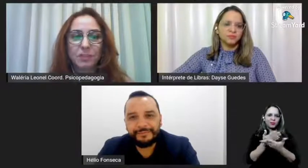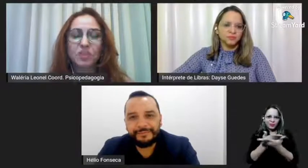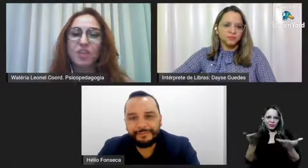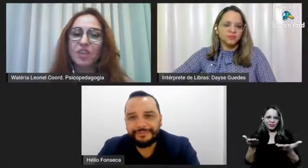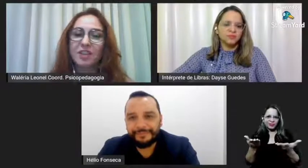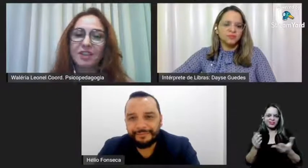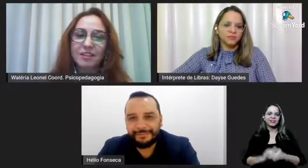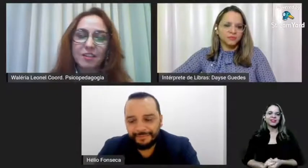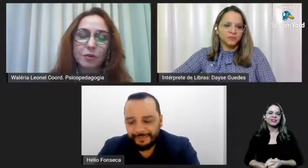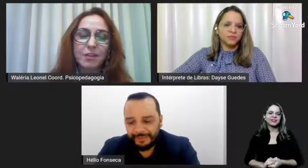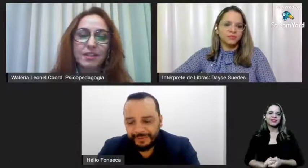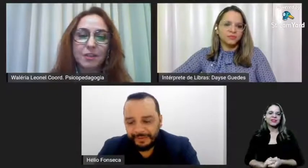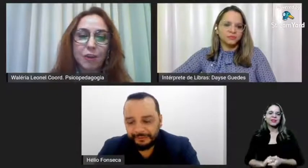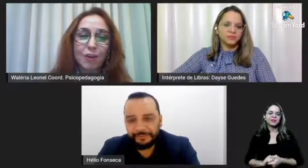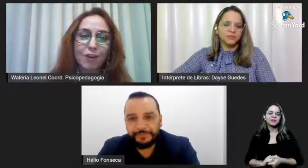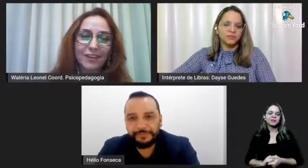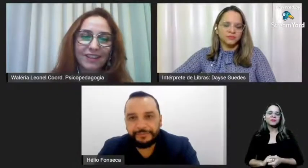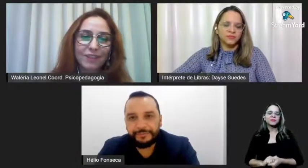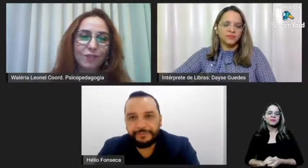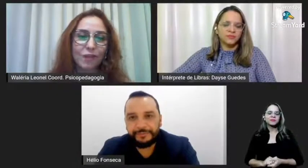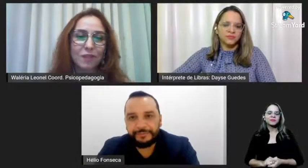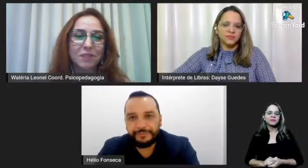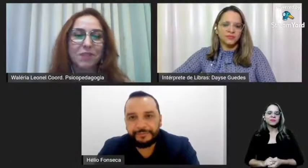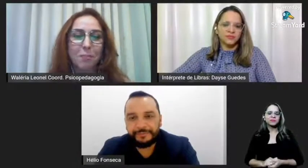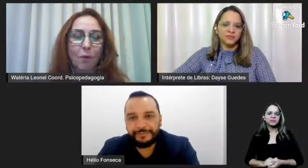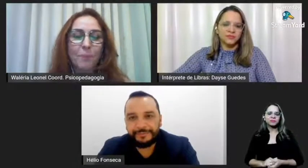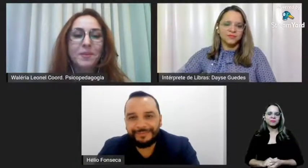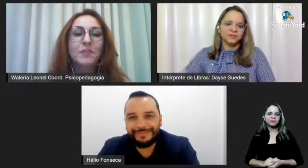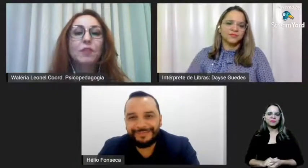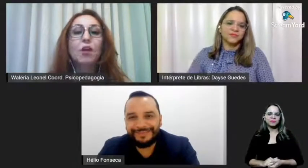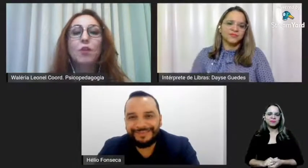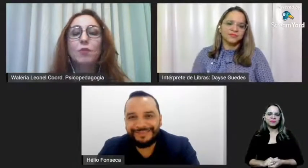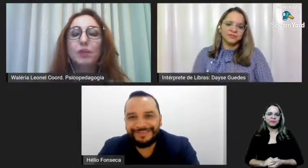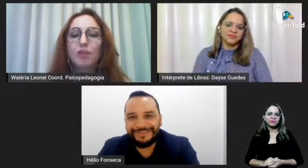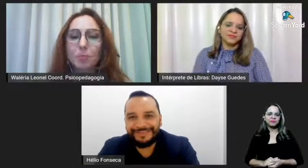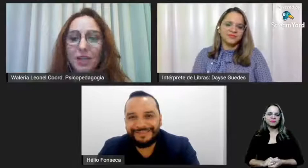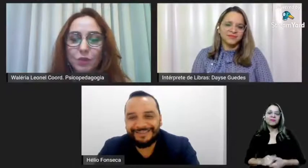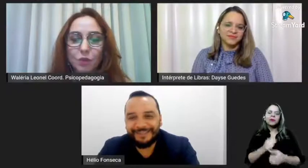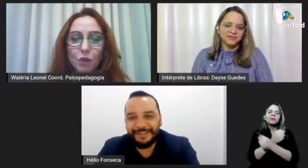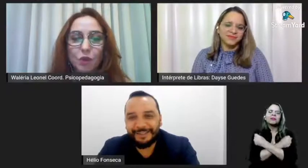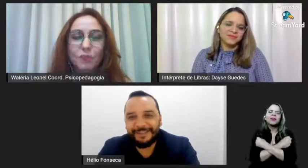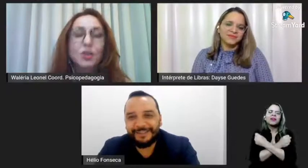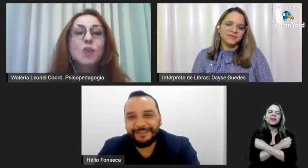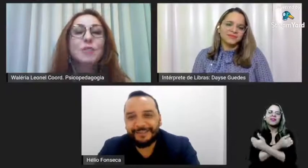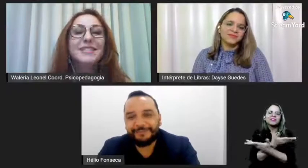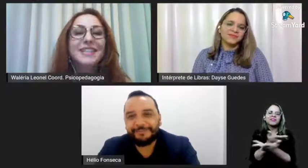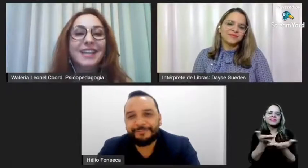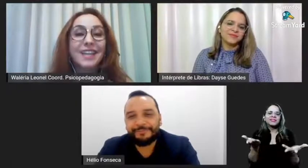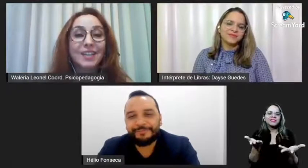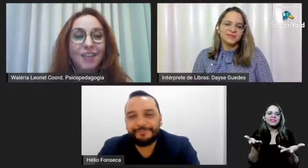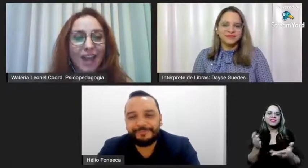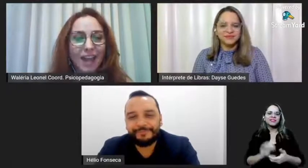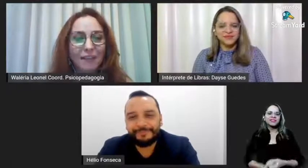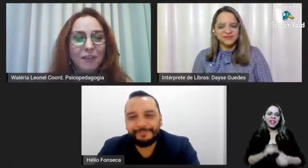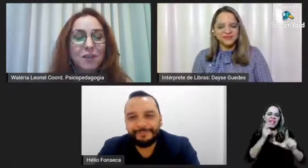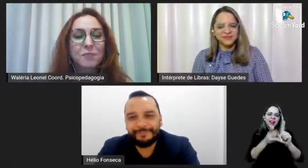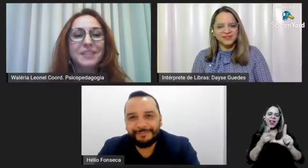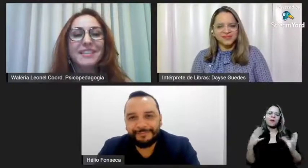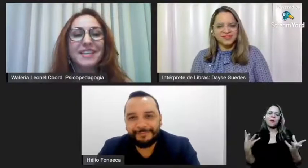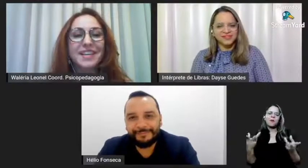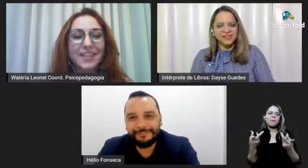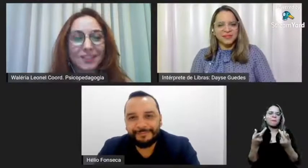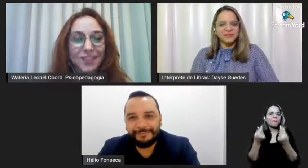vocês, mas ele já está tentando a conexão e logo, logo ele está de volta, tá bom? Então, ó, um grande abraço a todos, uma excelente live,